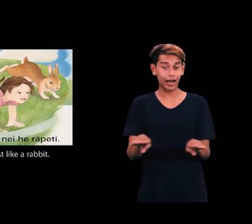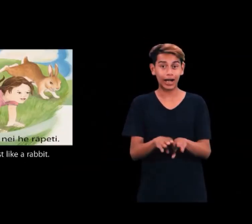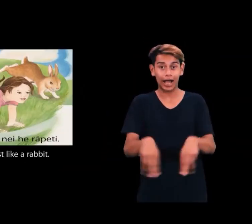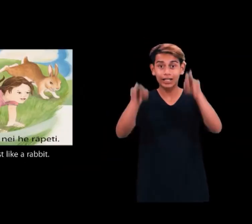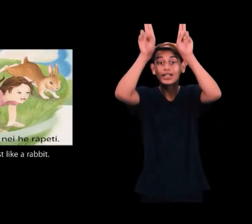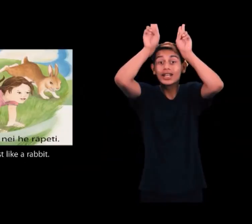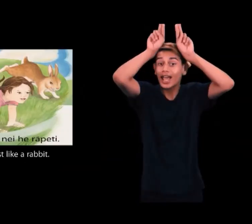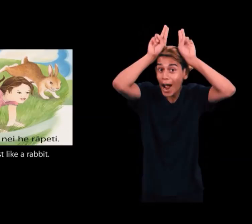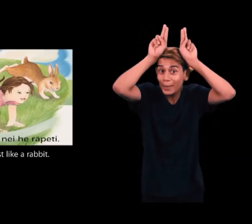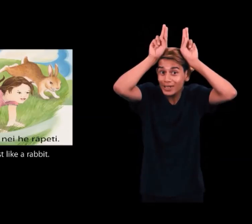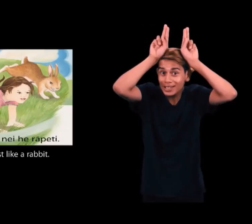Anone he rapiti.